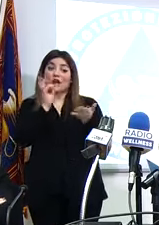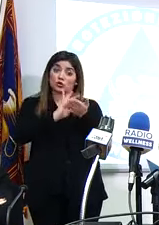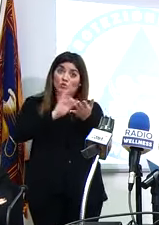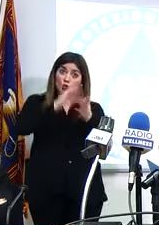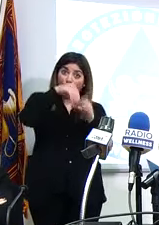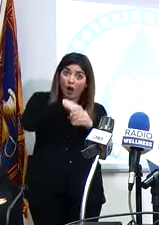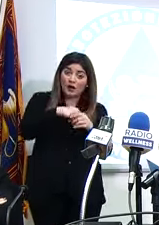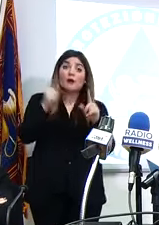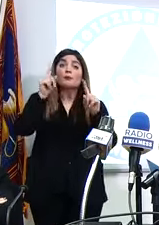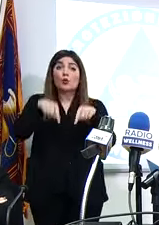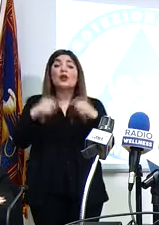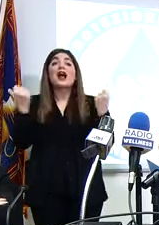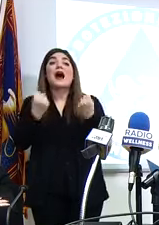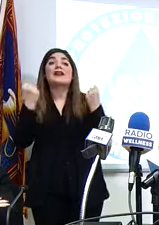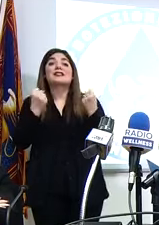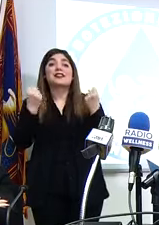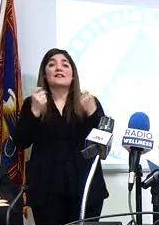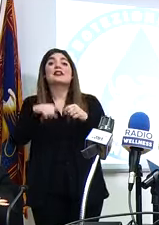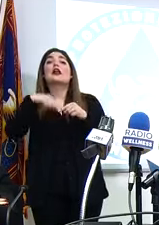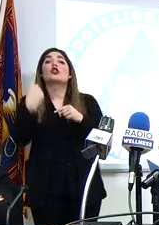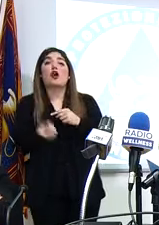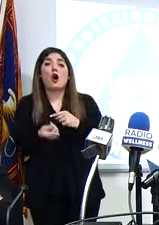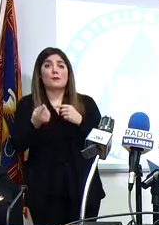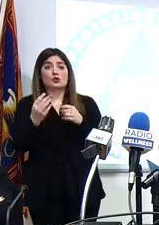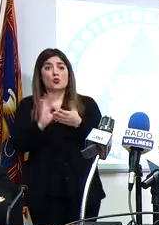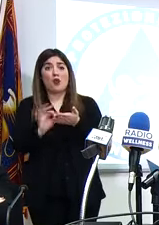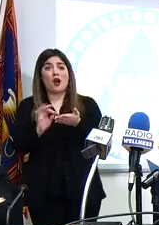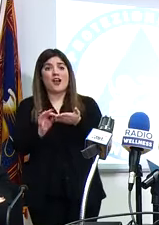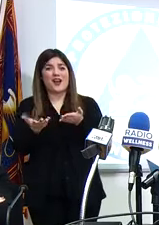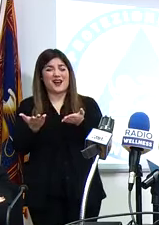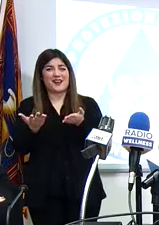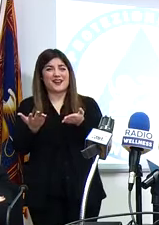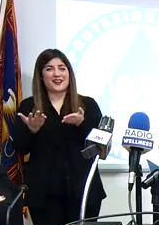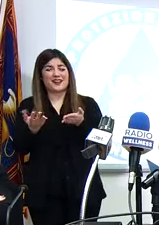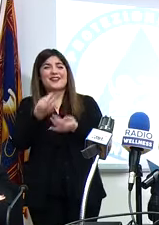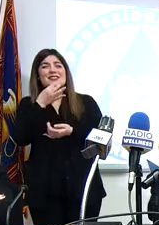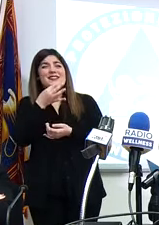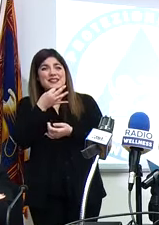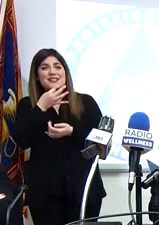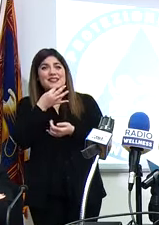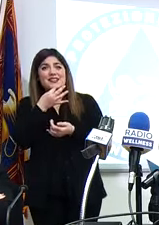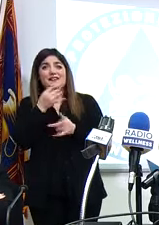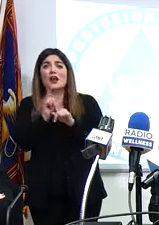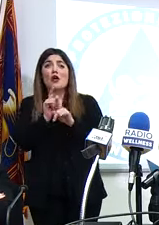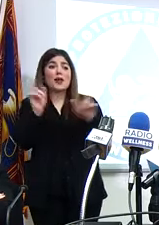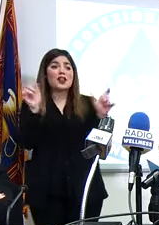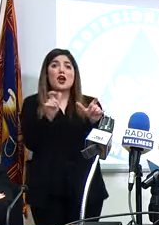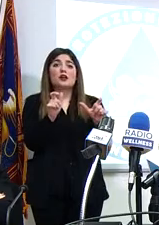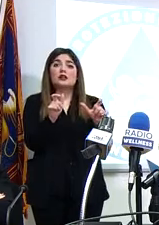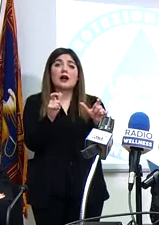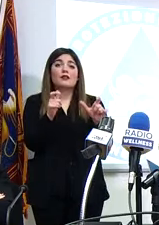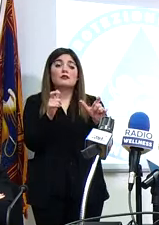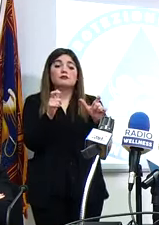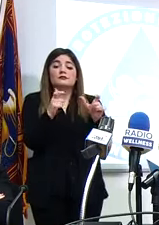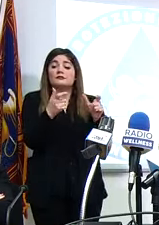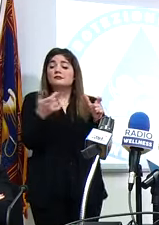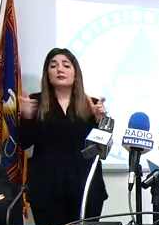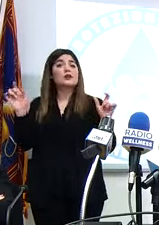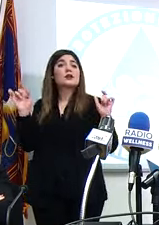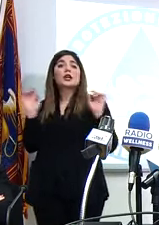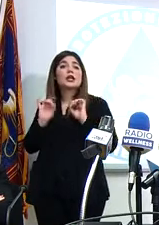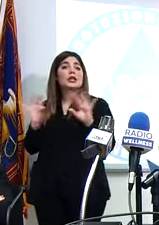dire, è, diciamo, si smette un lockdown praticamente, perché quando abbiamo